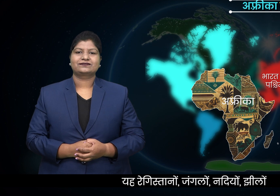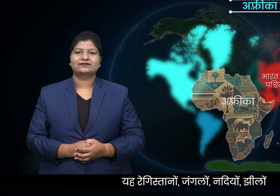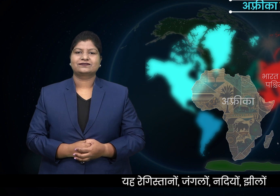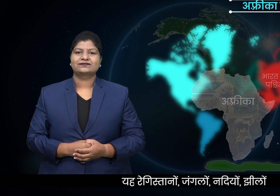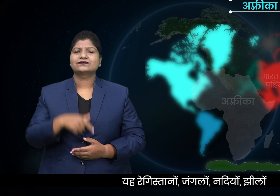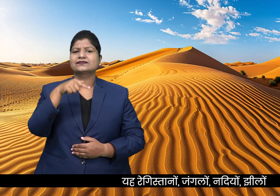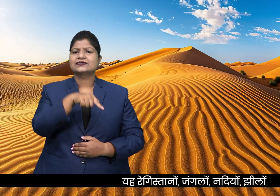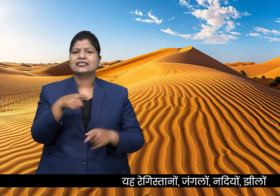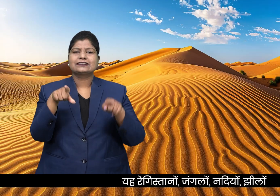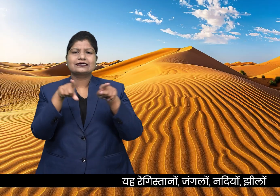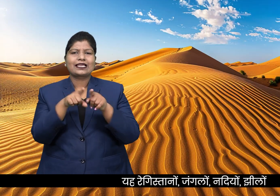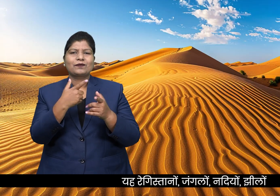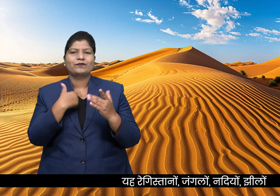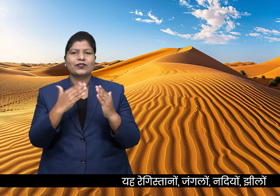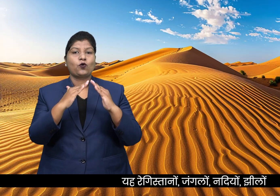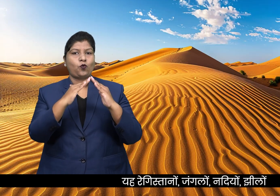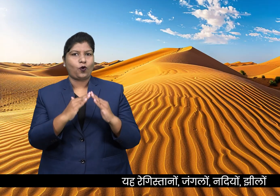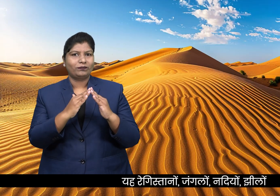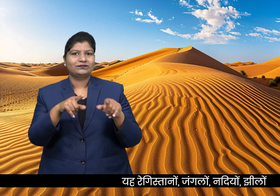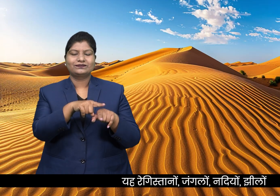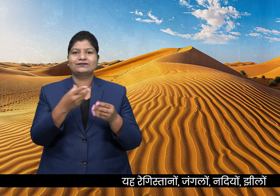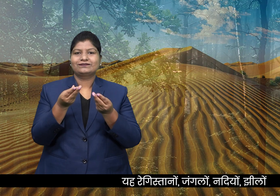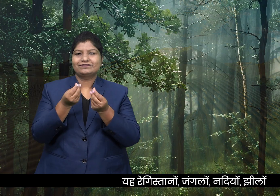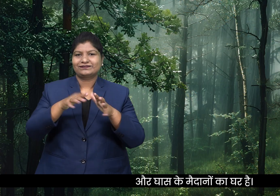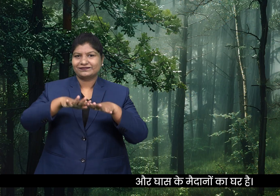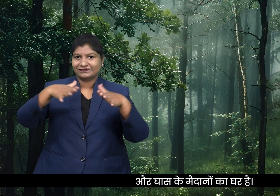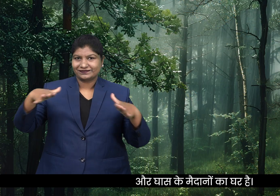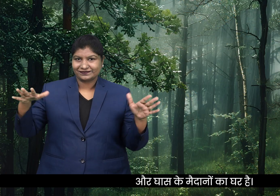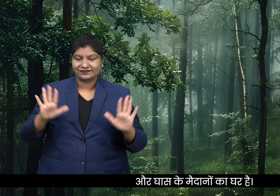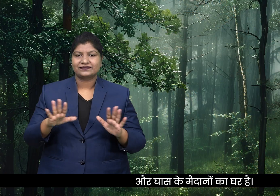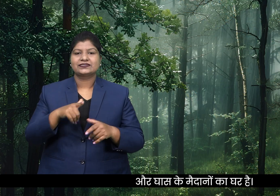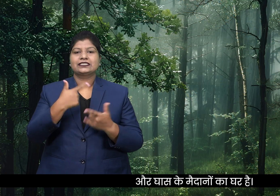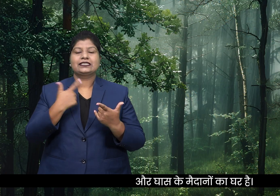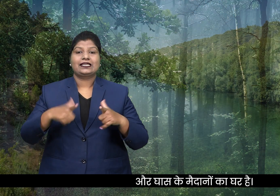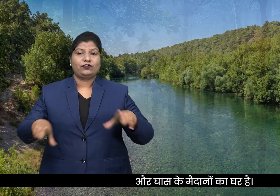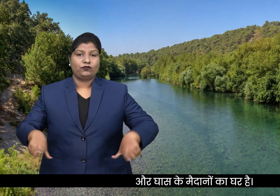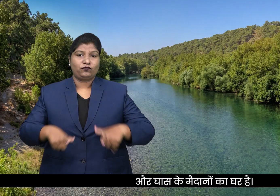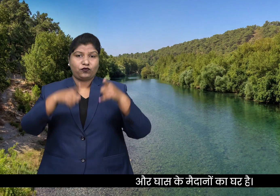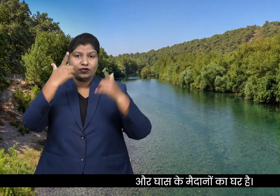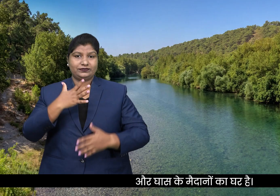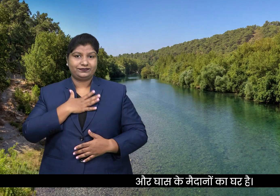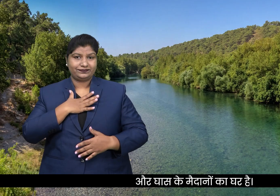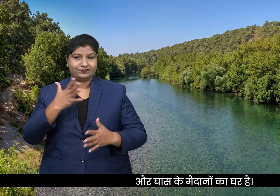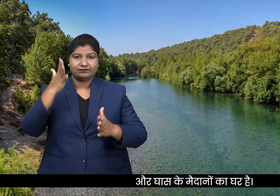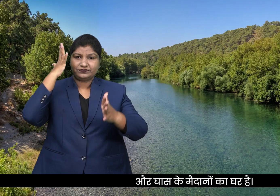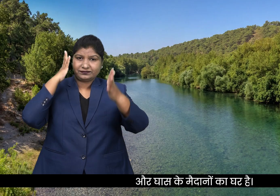यह रेगिस्तानों, जंगलों, नदियों, झीलों और घास के मैदानों का घर है।